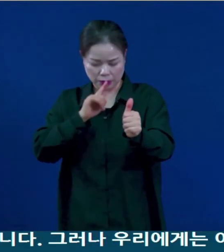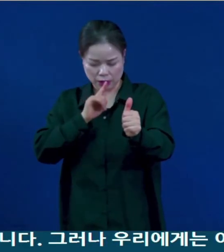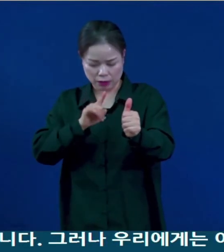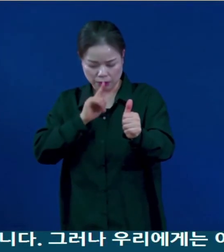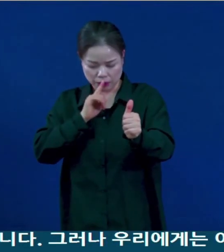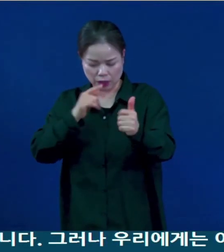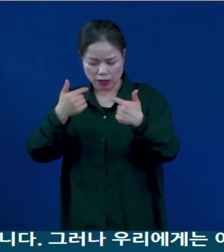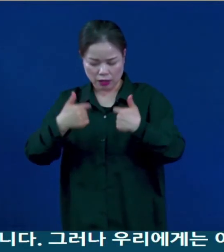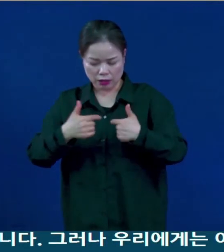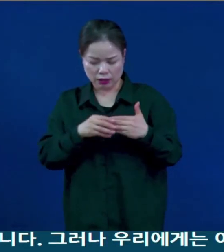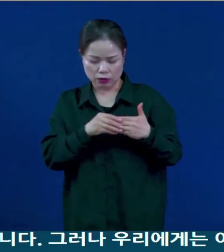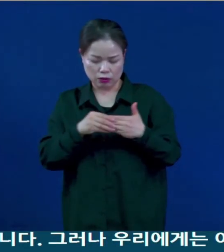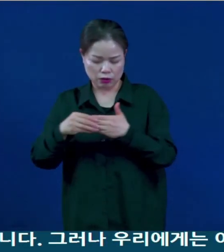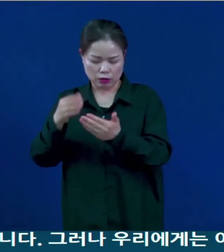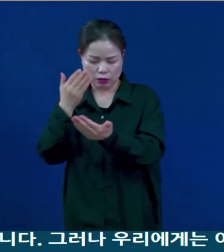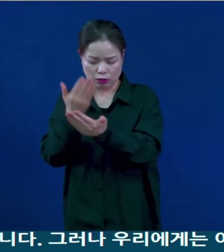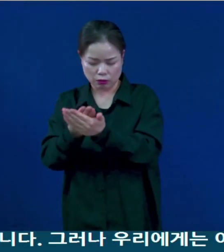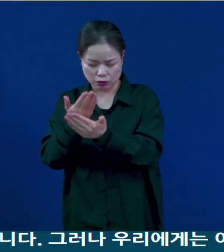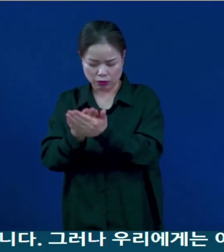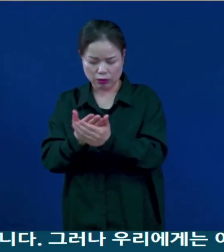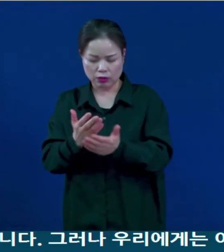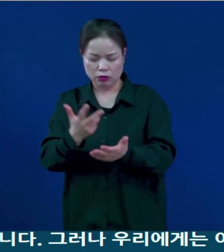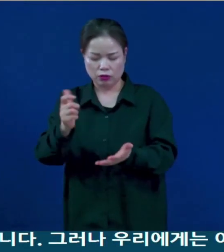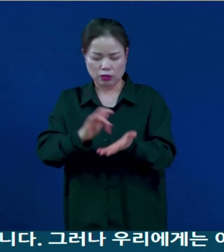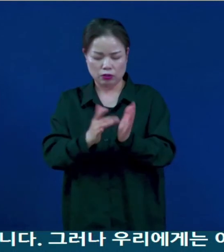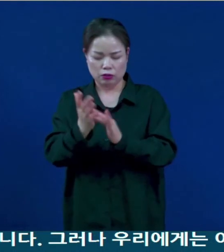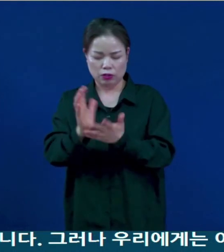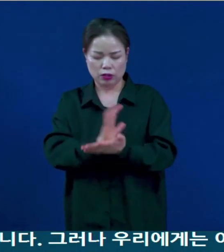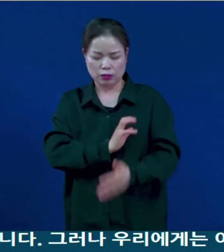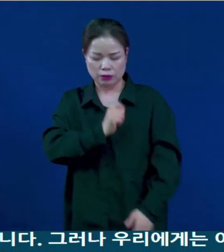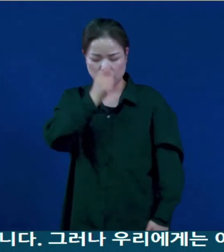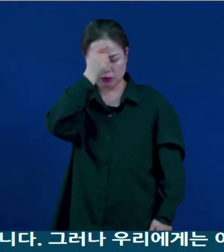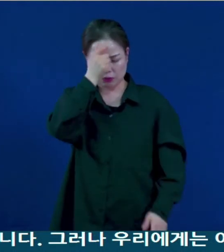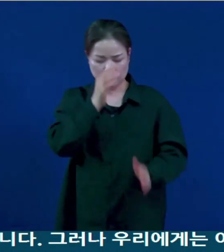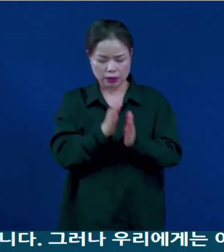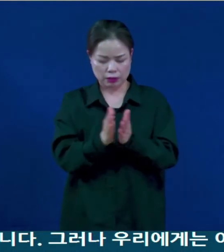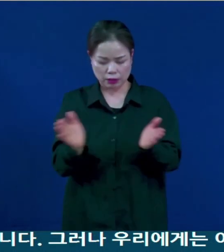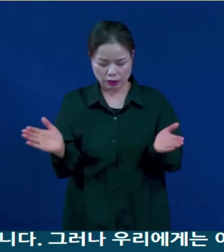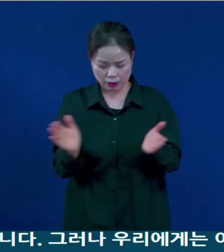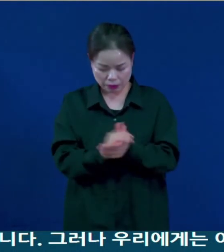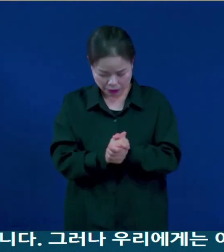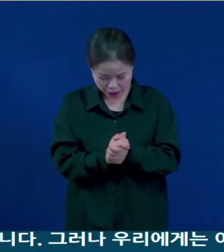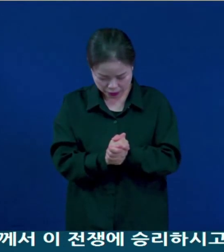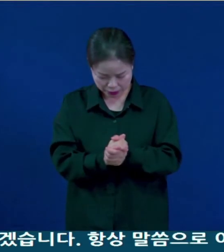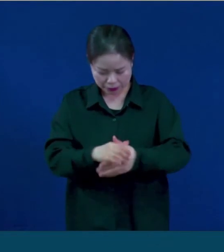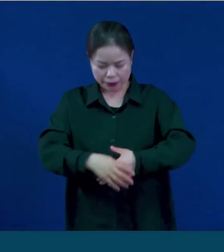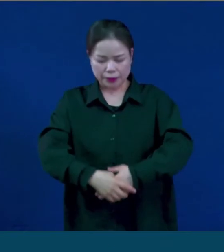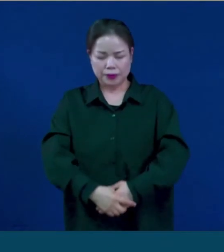항상 이끌어 주시옵소서. 주 예수 그리스도의 이름으로 기도드립니다. 아멘.